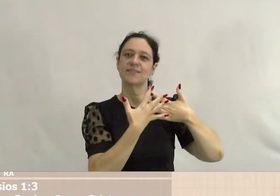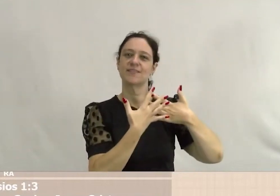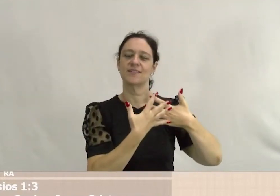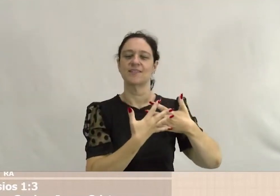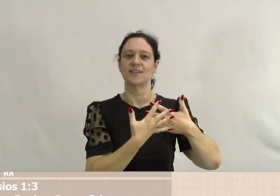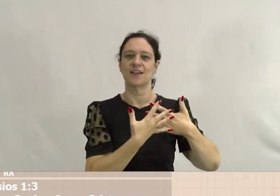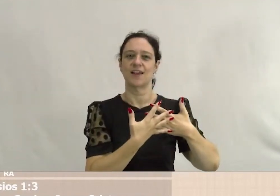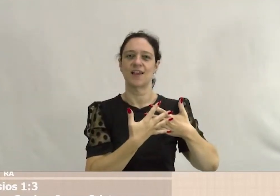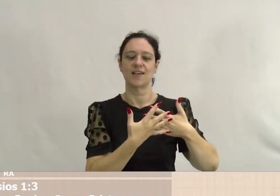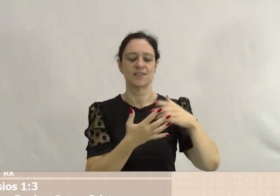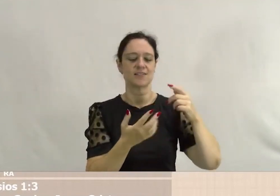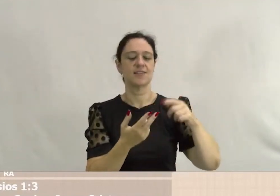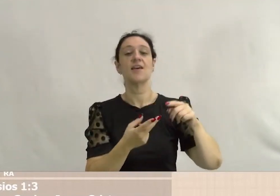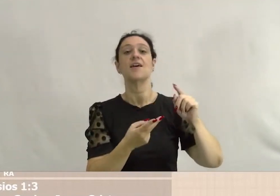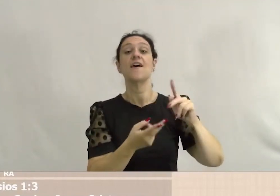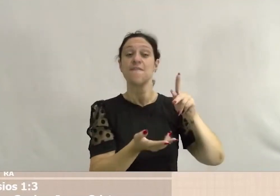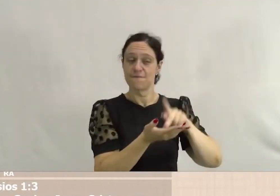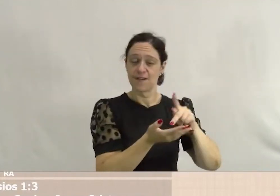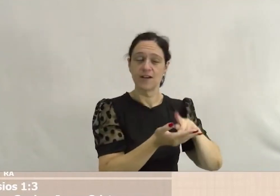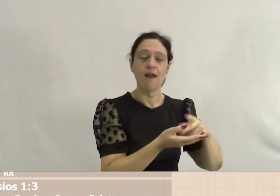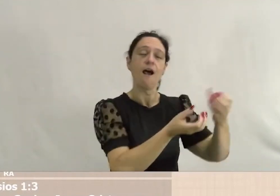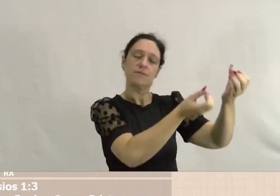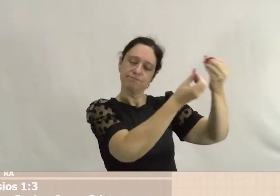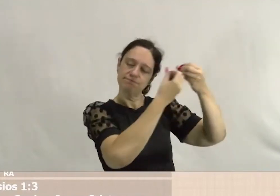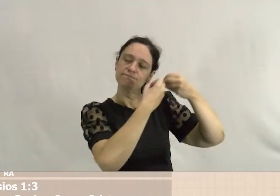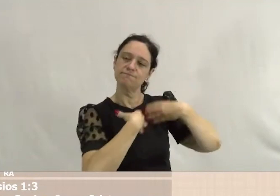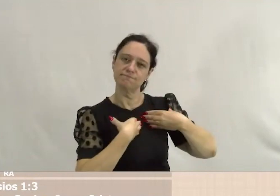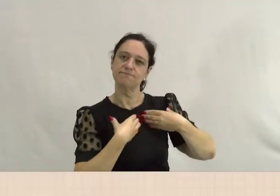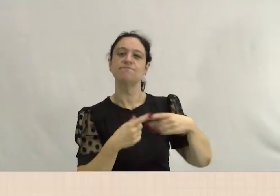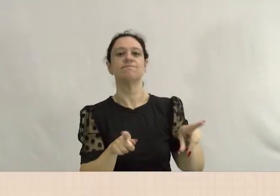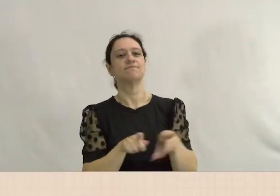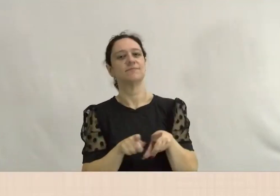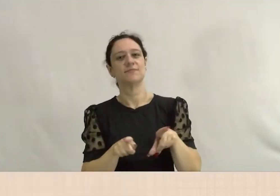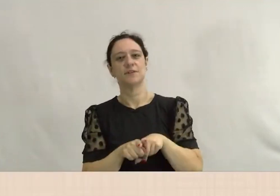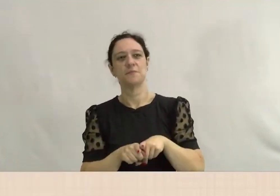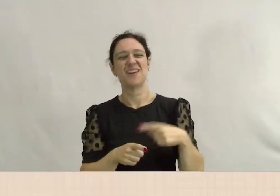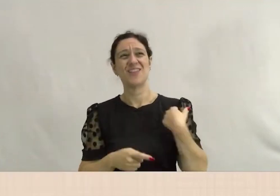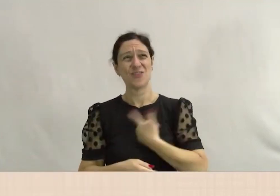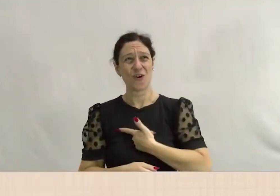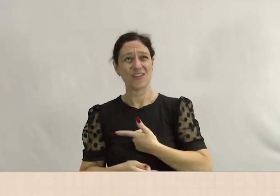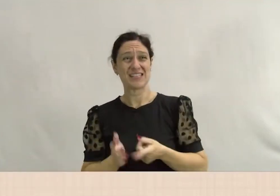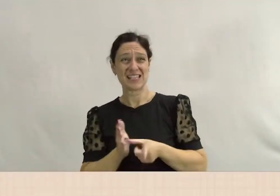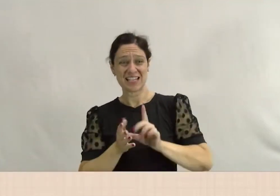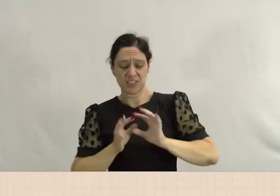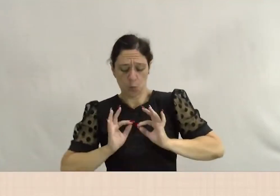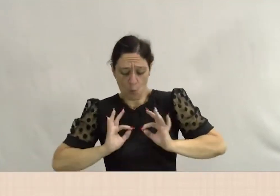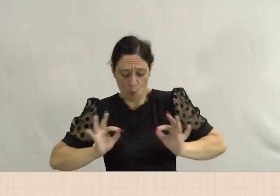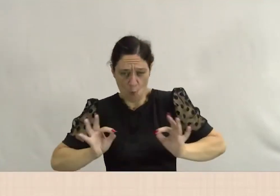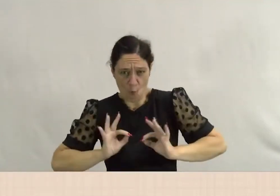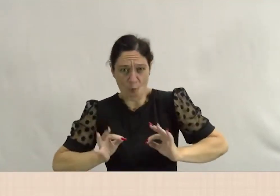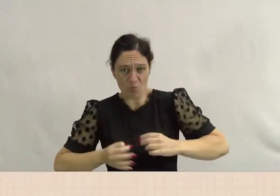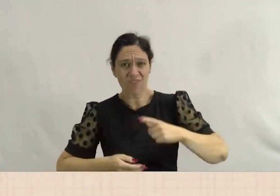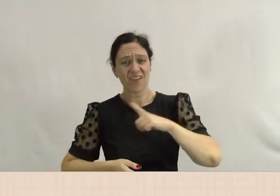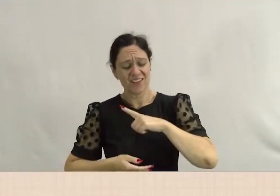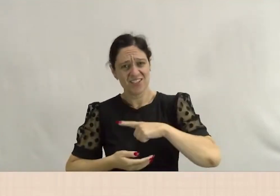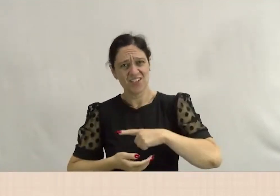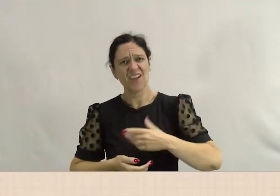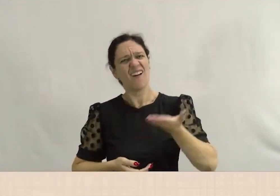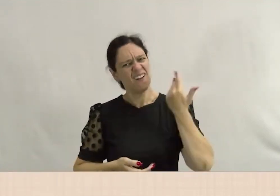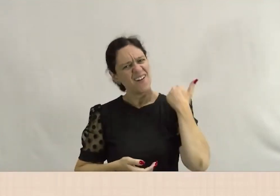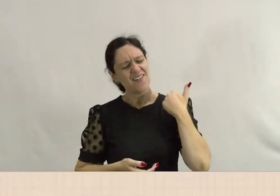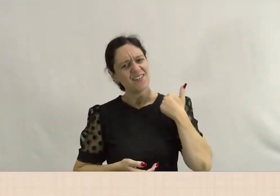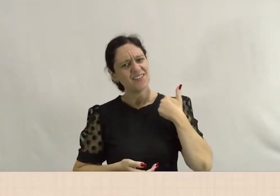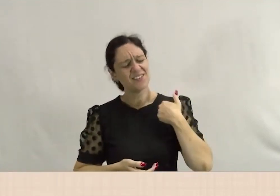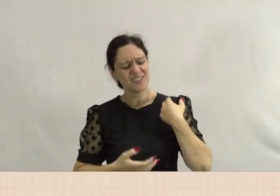a realidade, está preenchendo o nosso vazio. Irmãos, quem aqui não